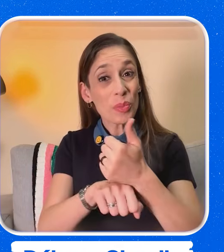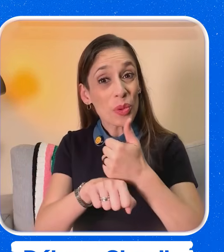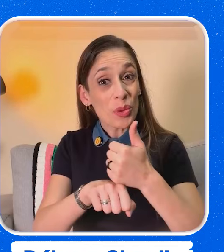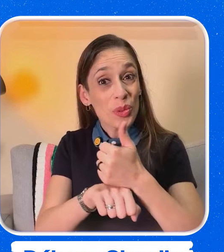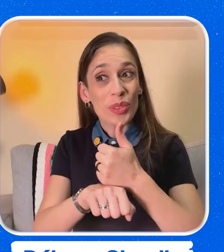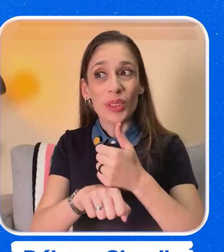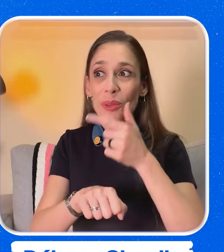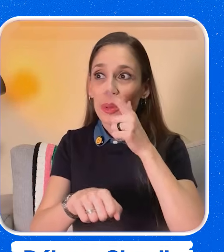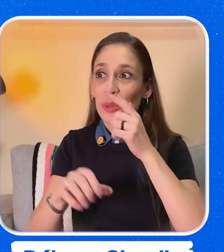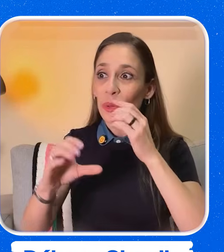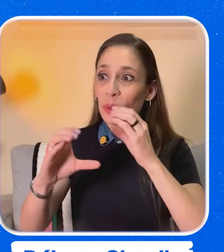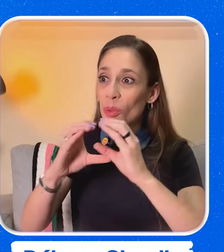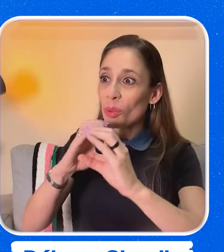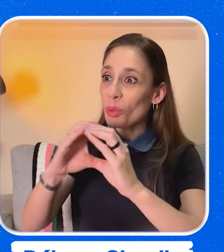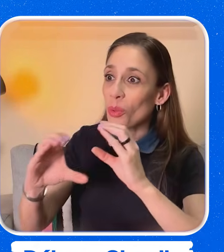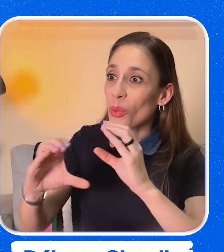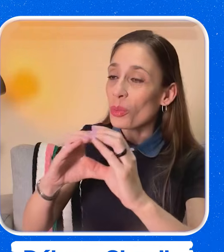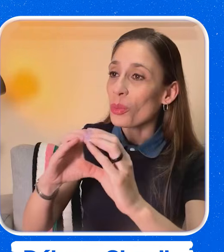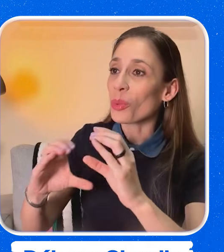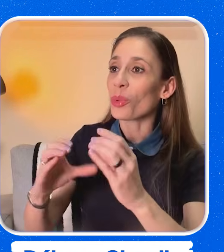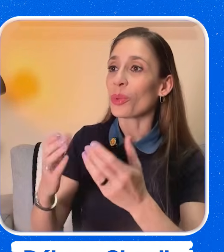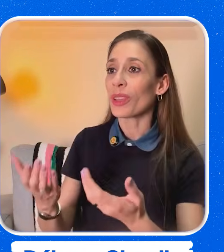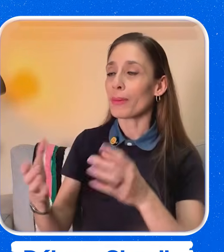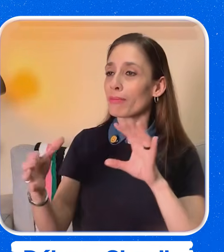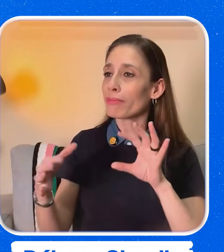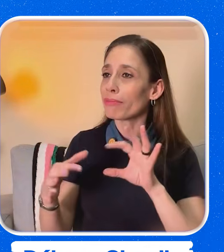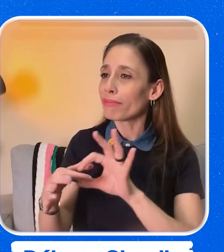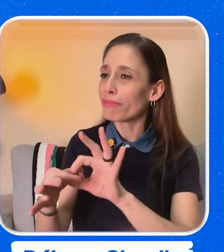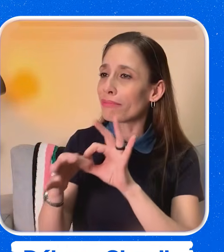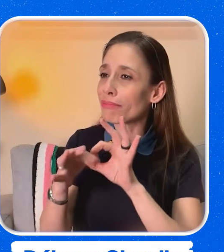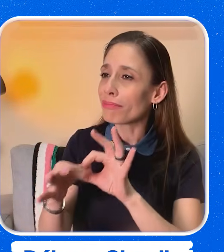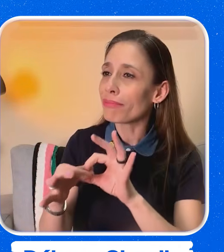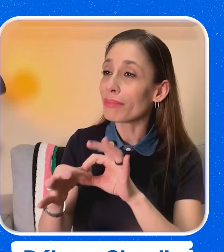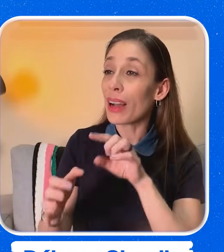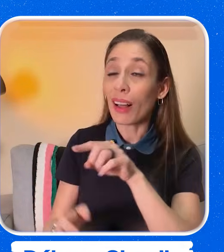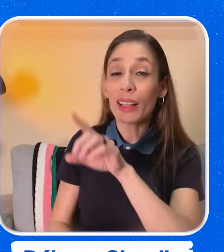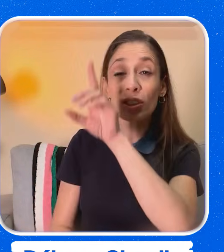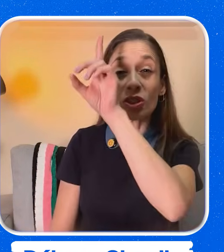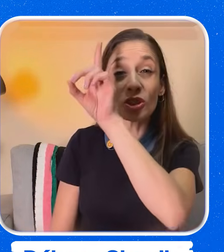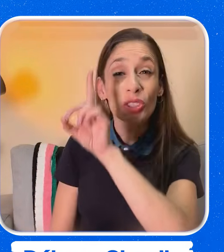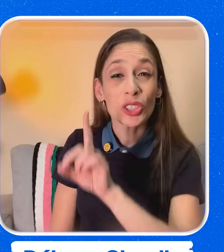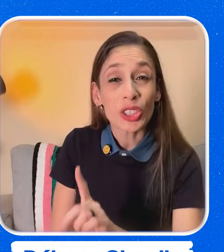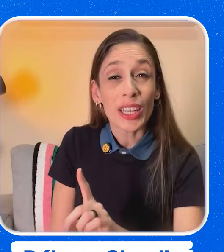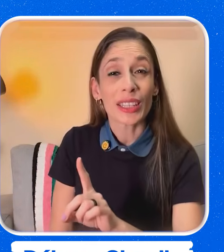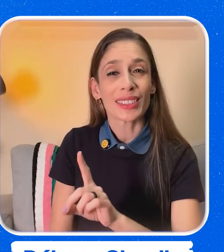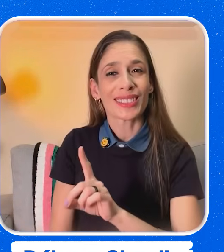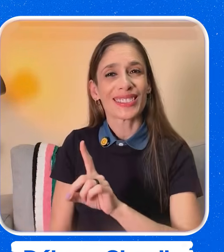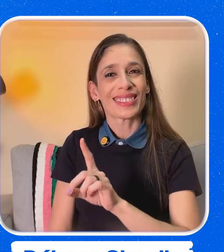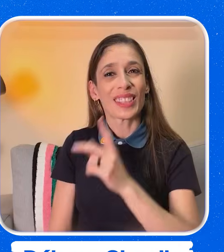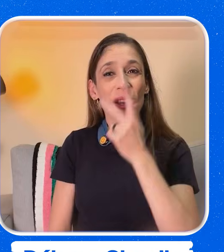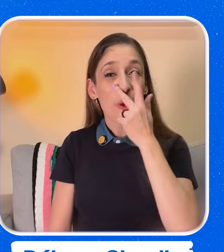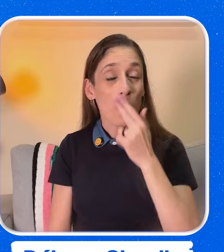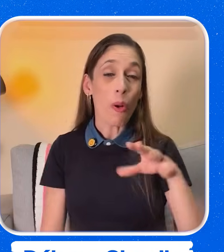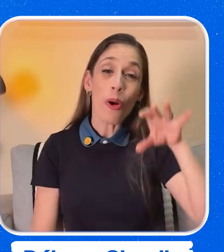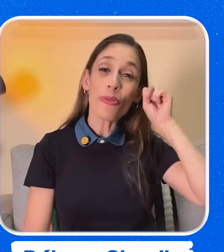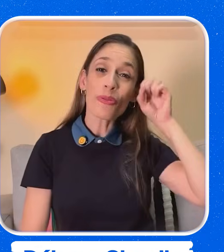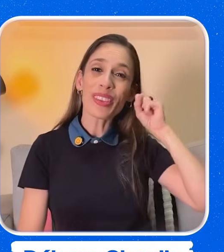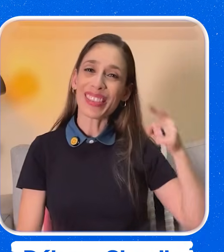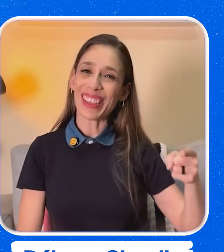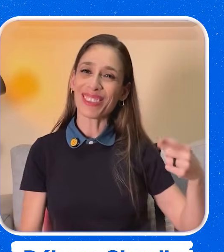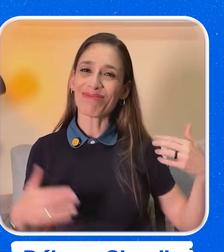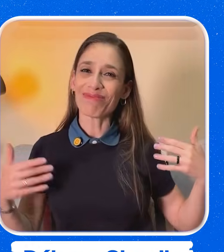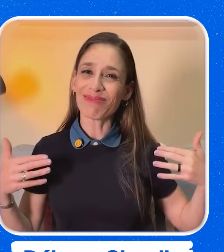com ela, né? E que ela teve o direito de passar por todo o processo que uma pessoa ouvinte